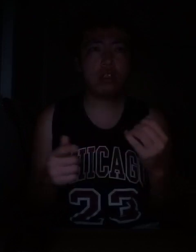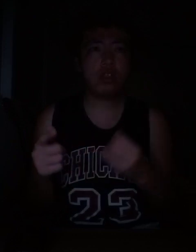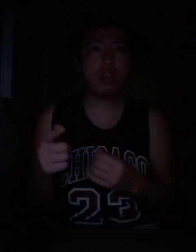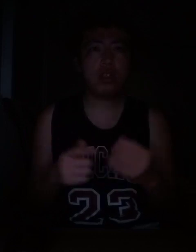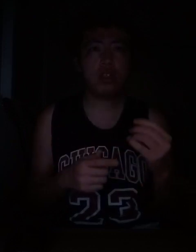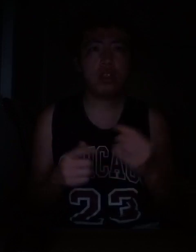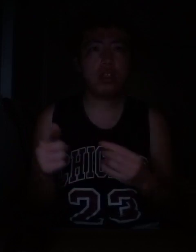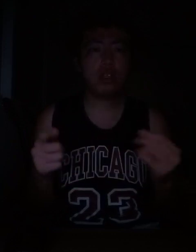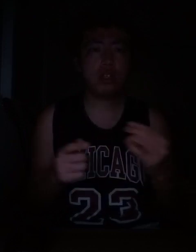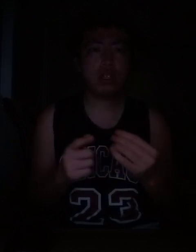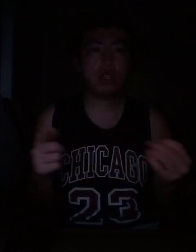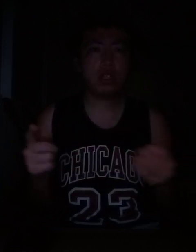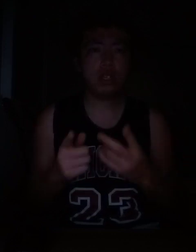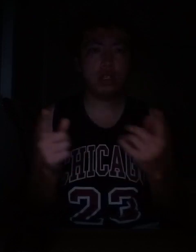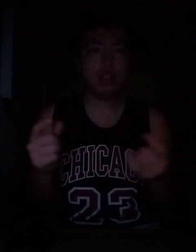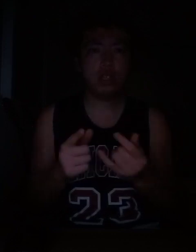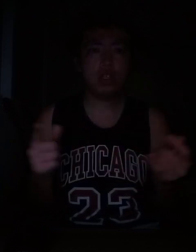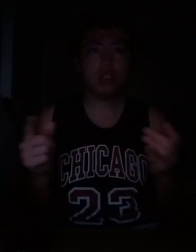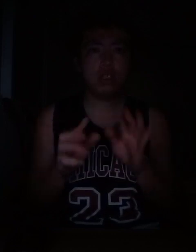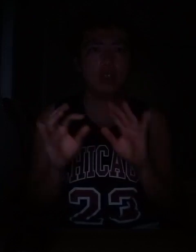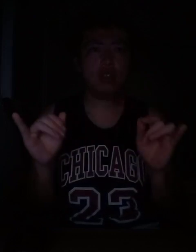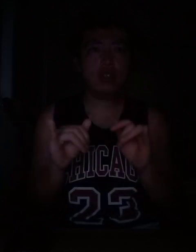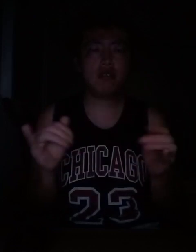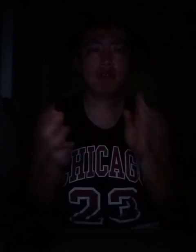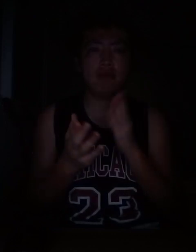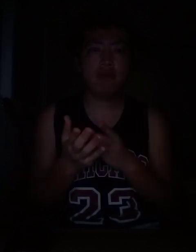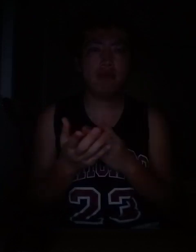상태 등을 모바일을 통해 만족도를 평가합니다.